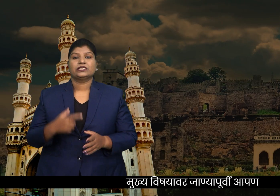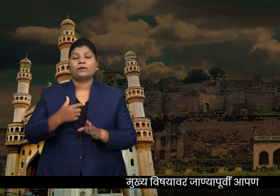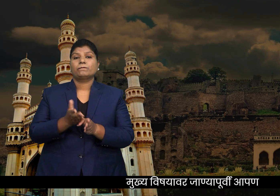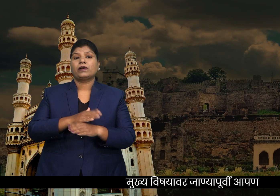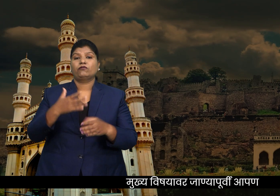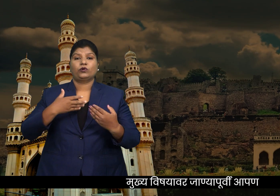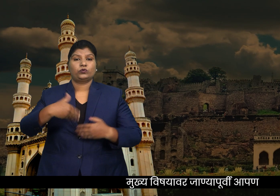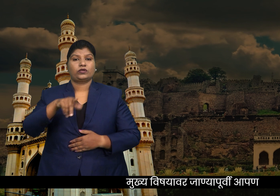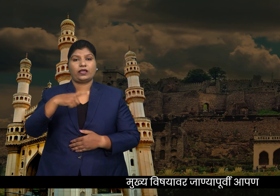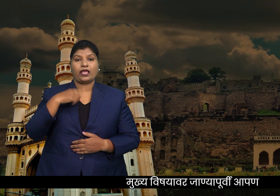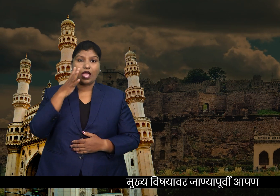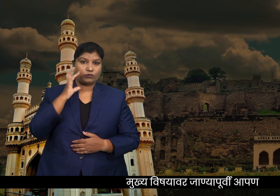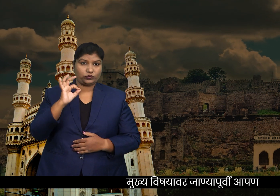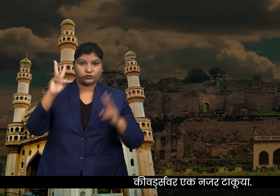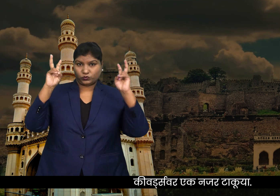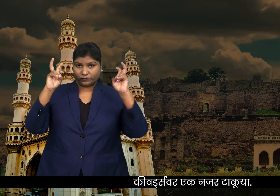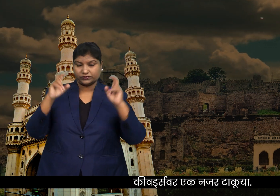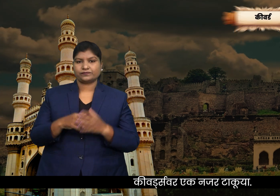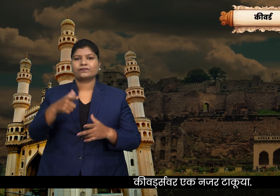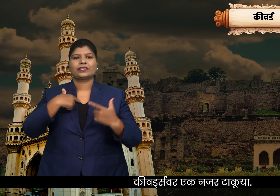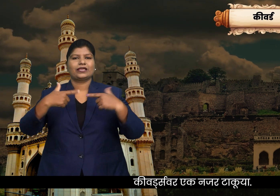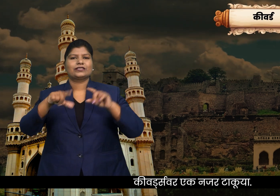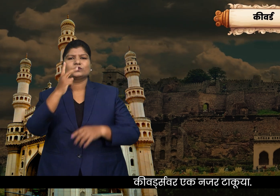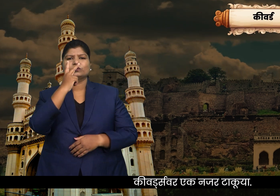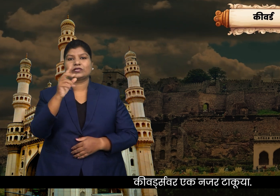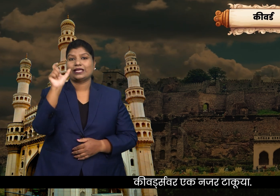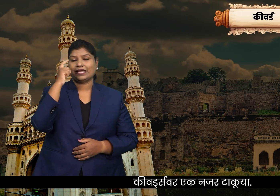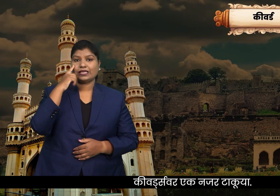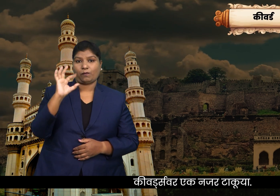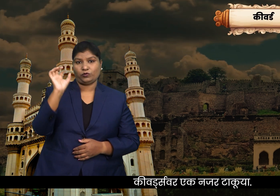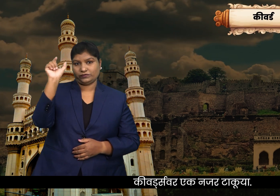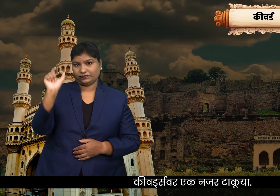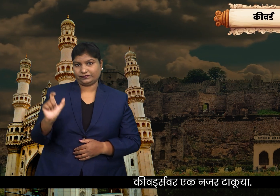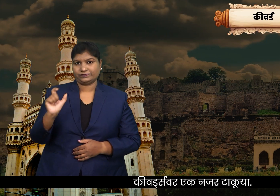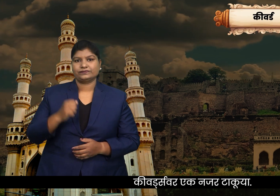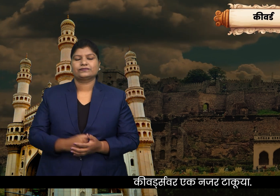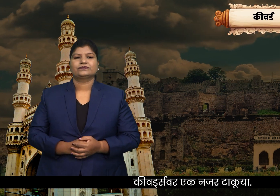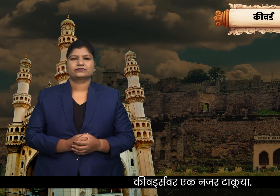मुख्य विषयावर जाण्यापूर्वी आपण कीवर्ड्स एक नजर टाकूया.